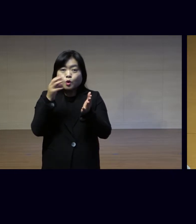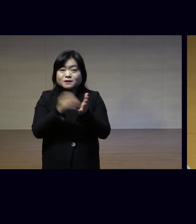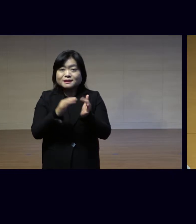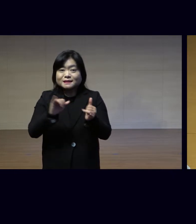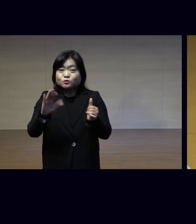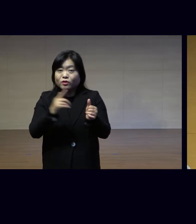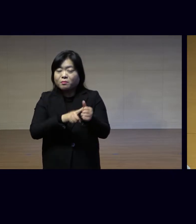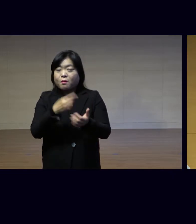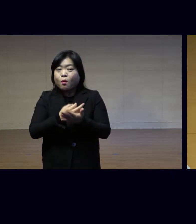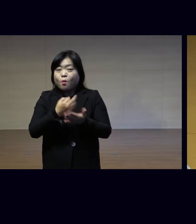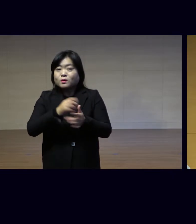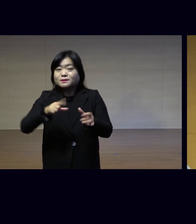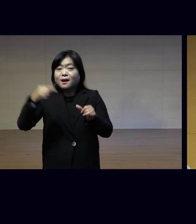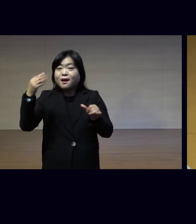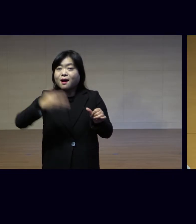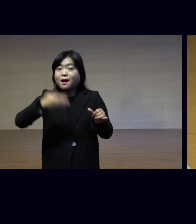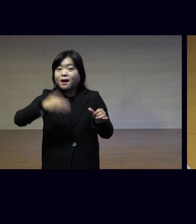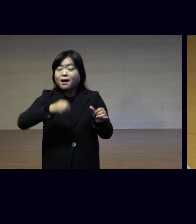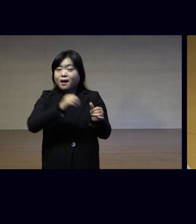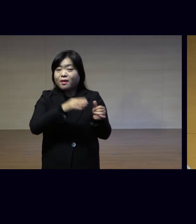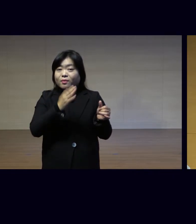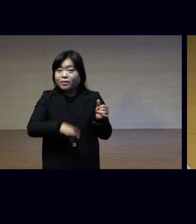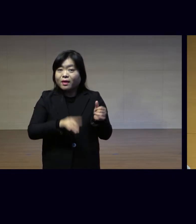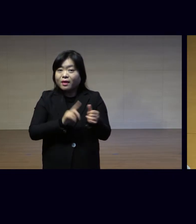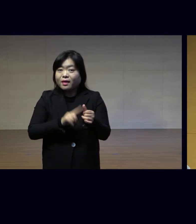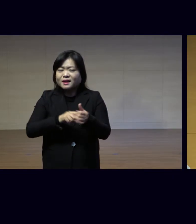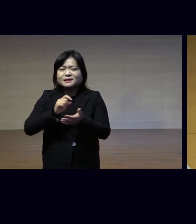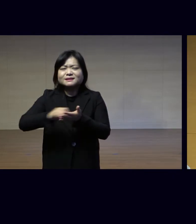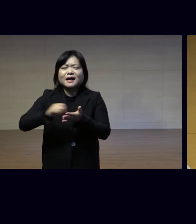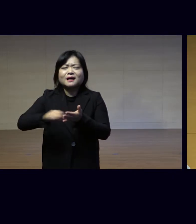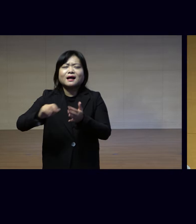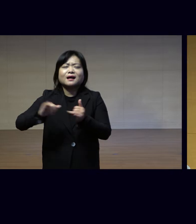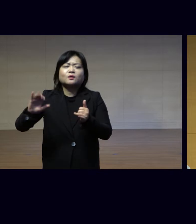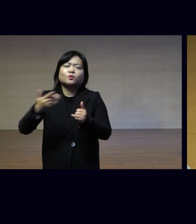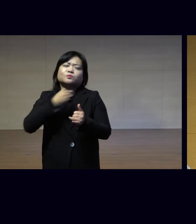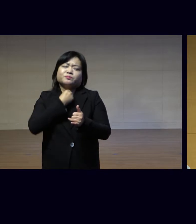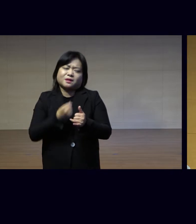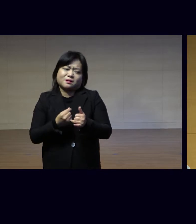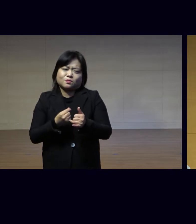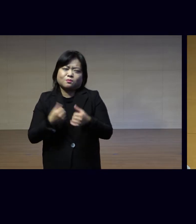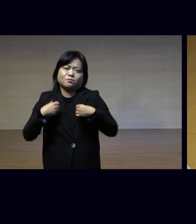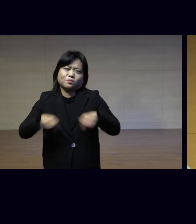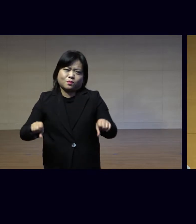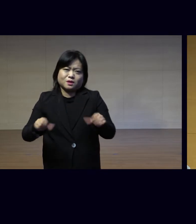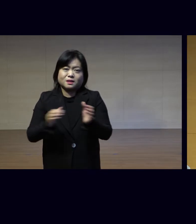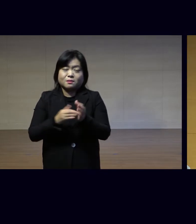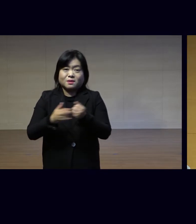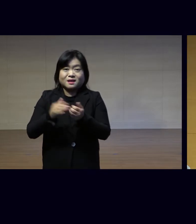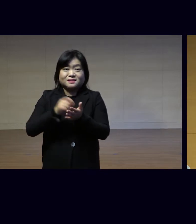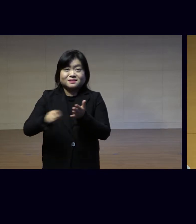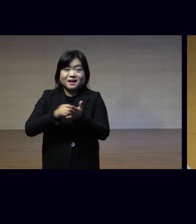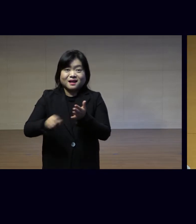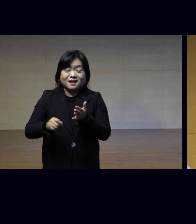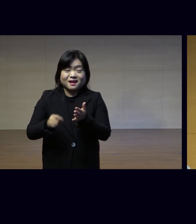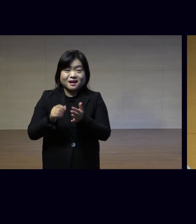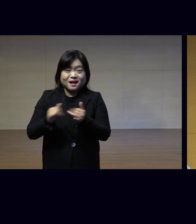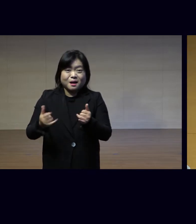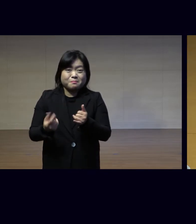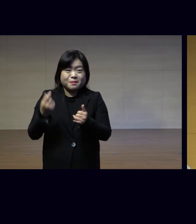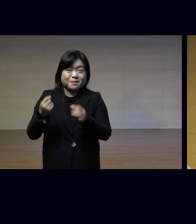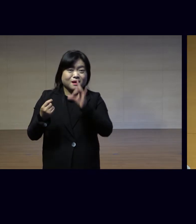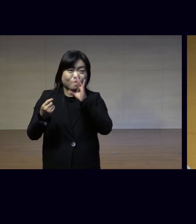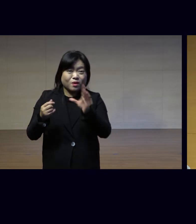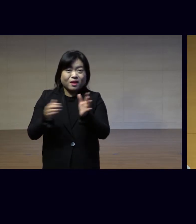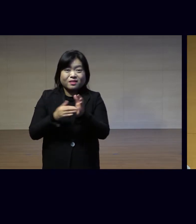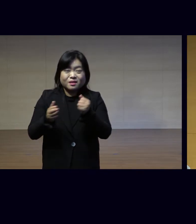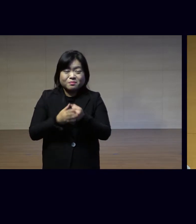살아라 그랬는데 작가가 되겠다고 뛰쳐나온 겁니다. 그래서 작가가 금방 되나요? 아무리 해도 안 되니까